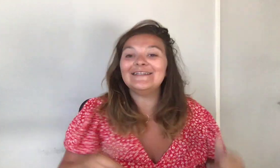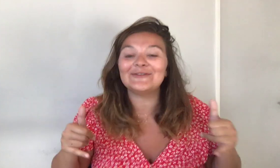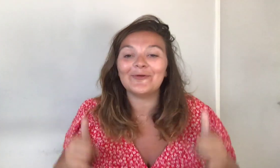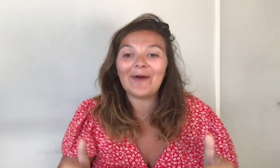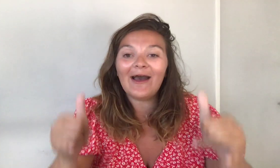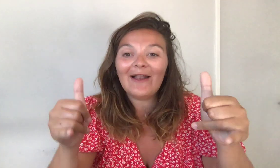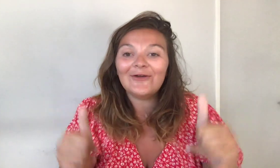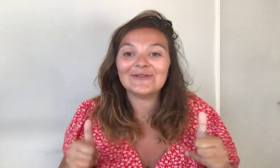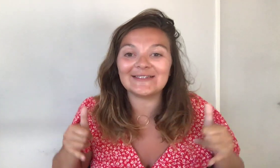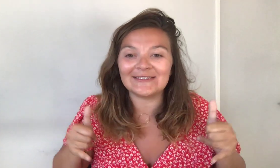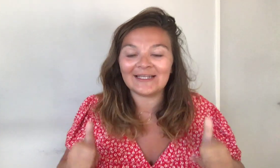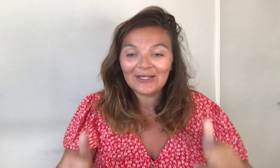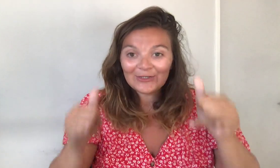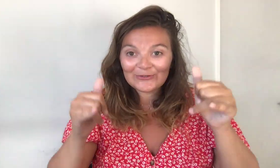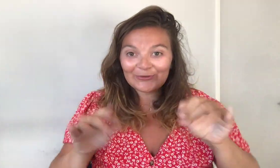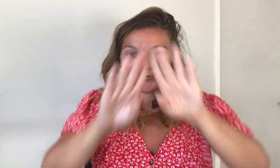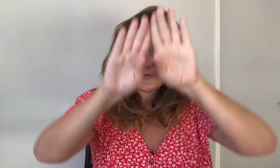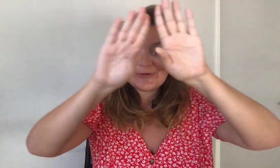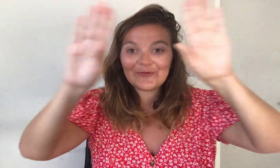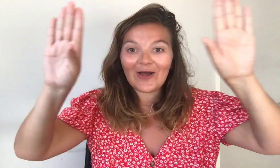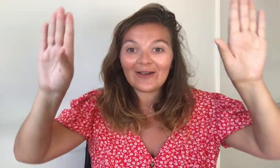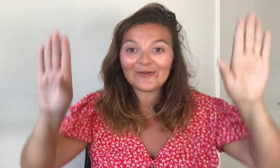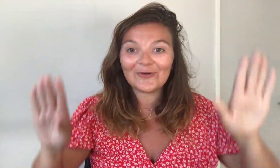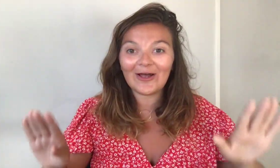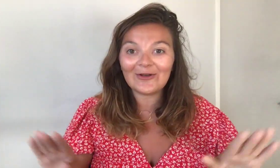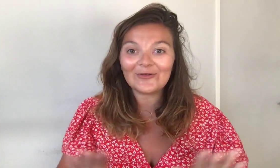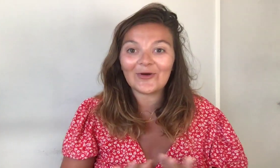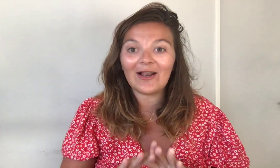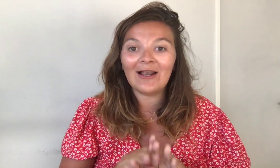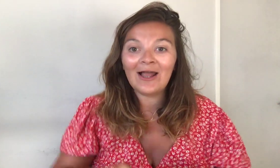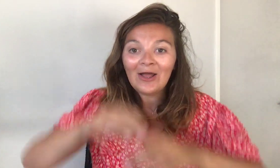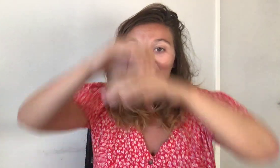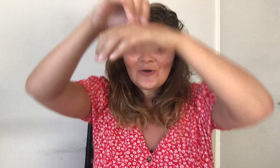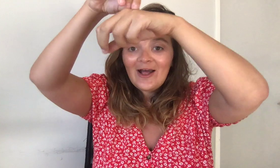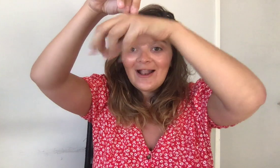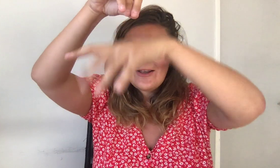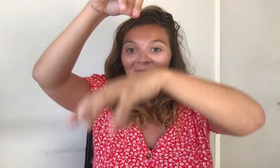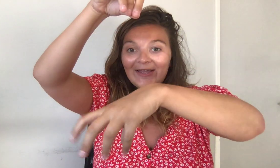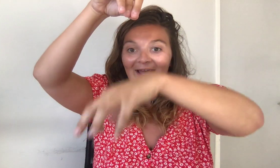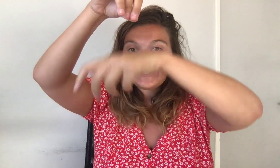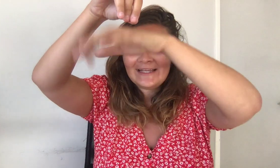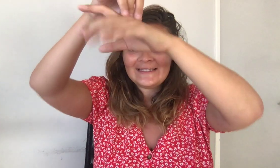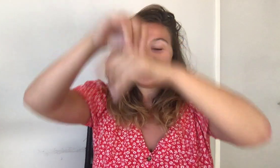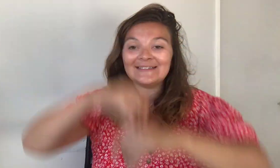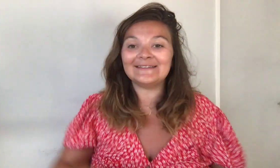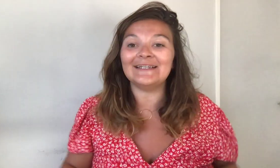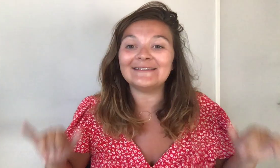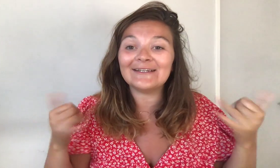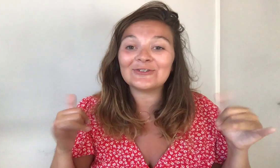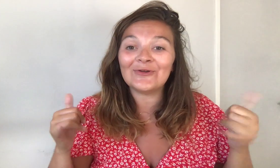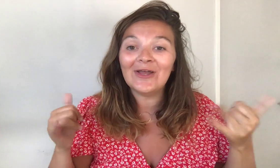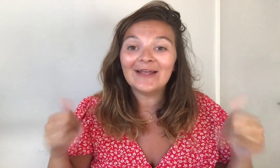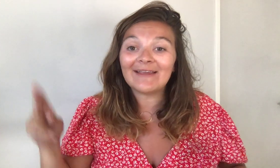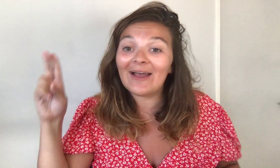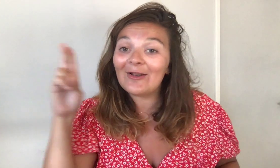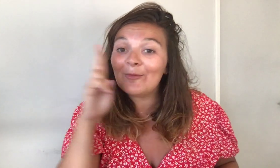se balançaient sur une toile, toile, toile, toile d'araignée. C'était un jeu